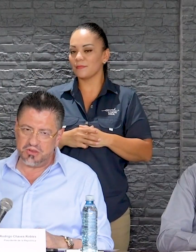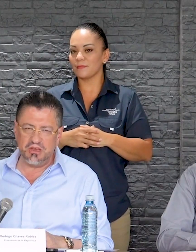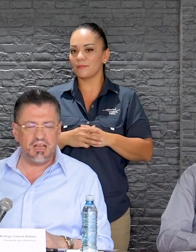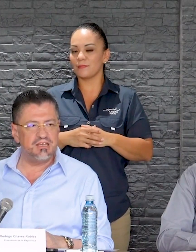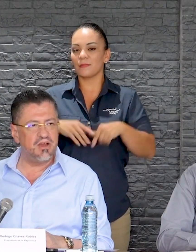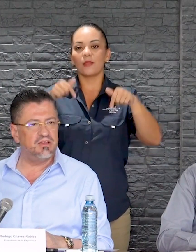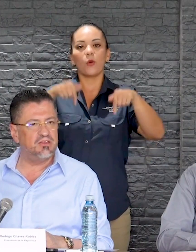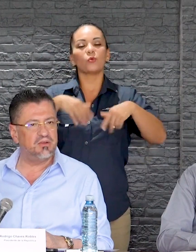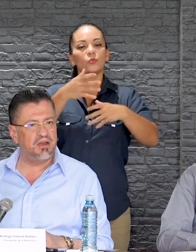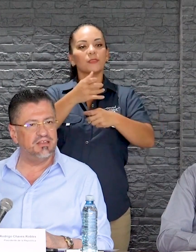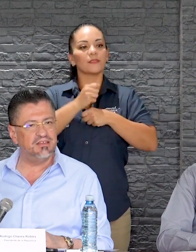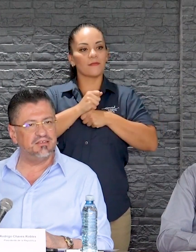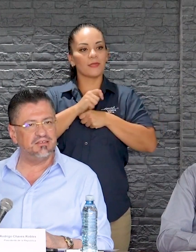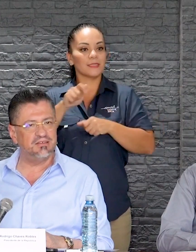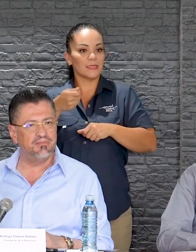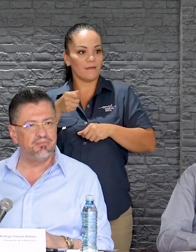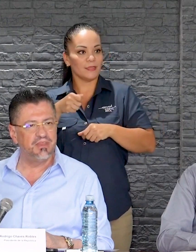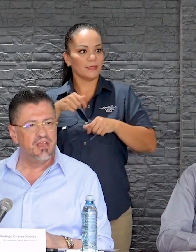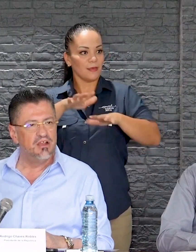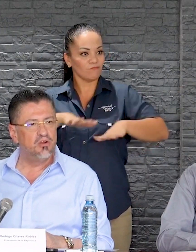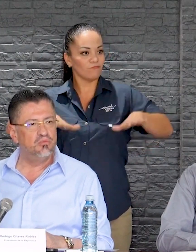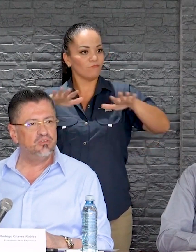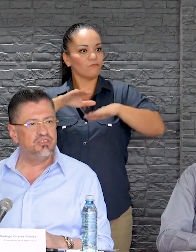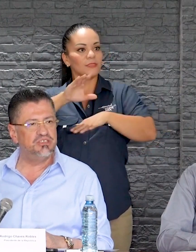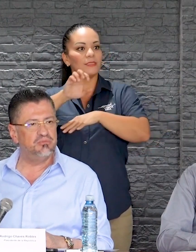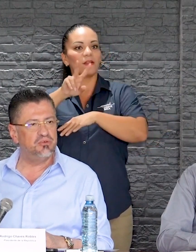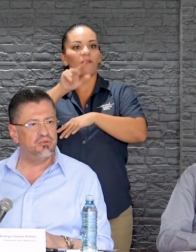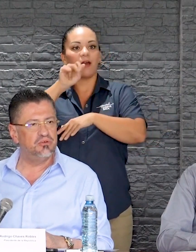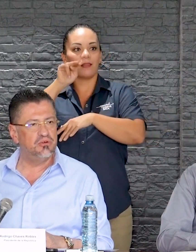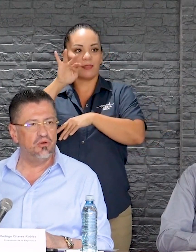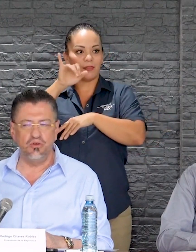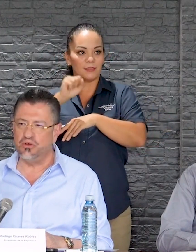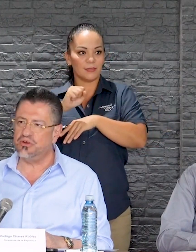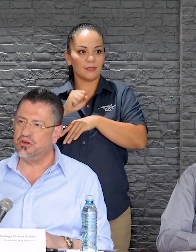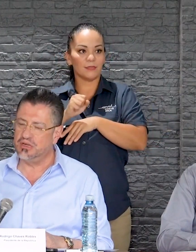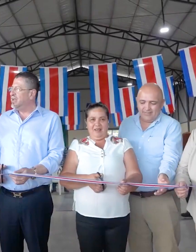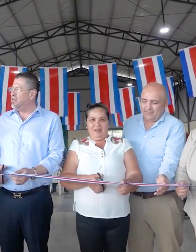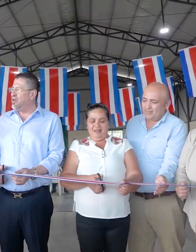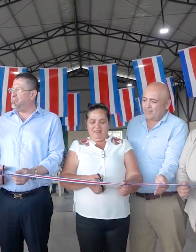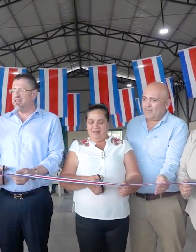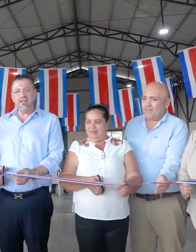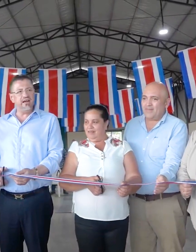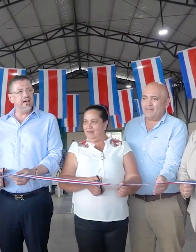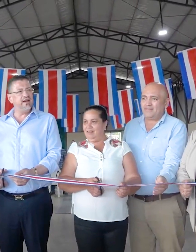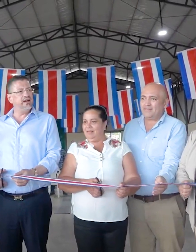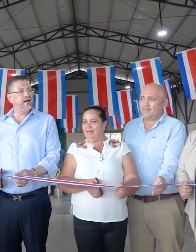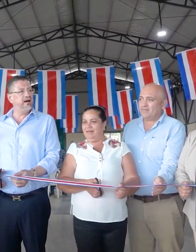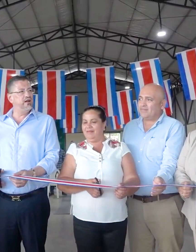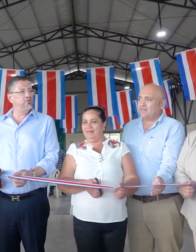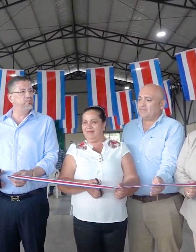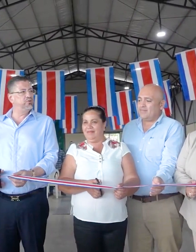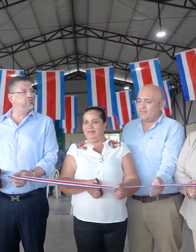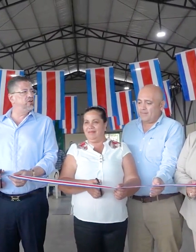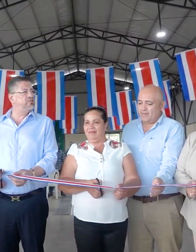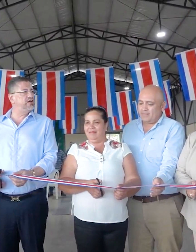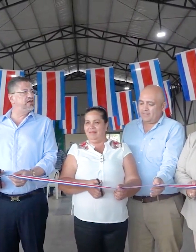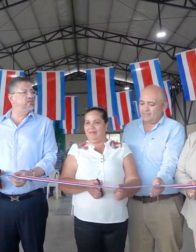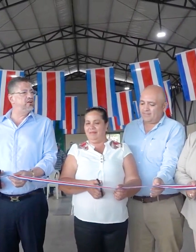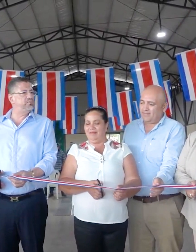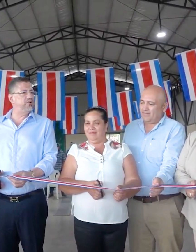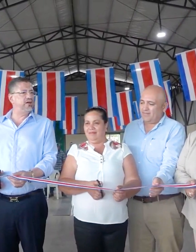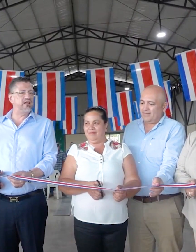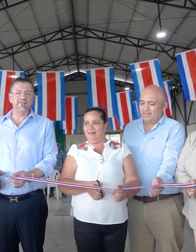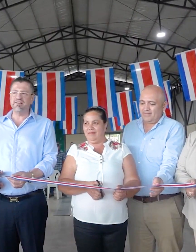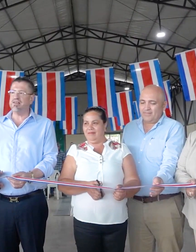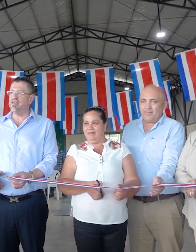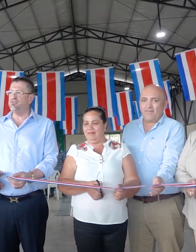Hoy recibí las llaves de Cervantes con muchísimo honor. Que Dios bendiga a los productores